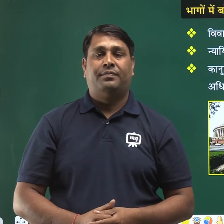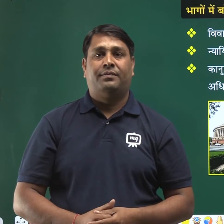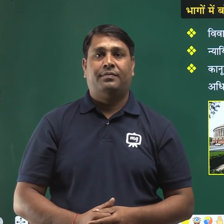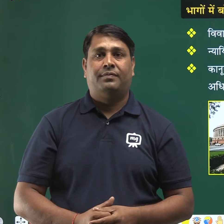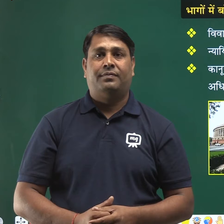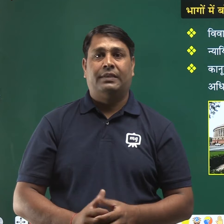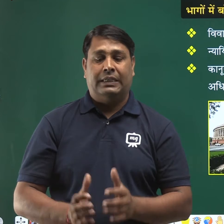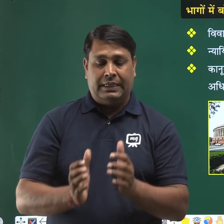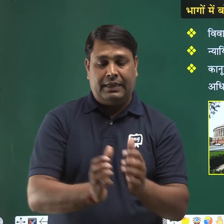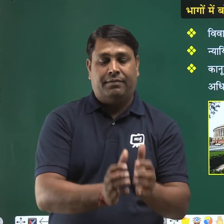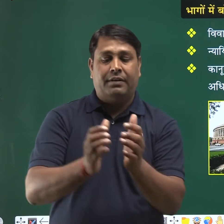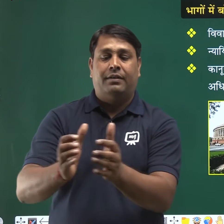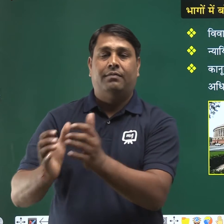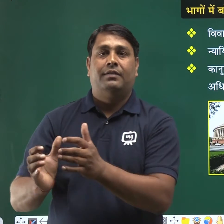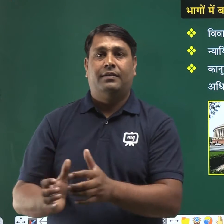बांटा जा सकता है।